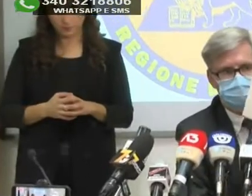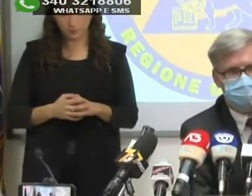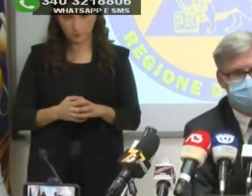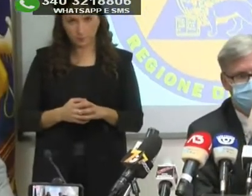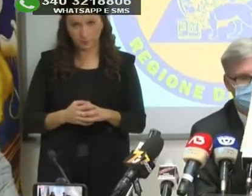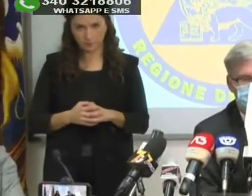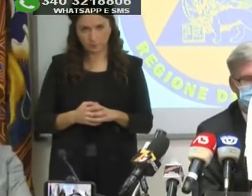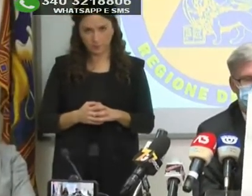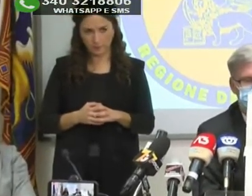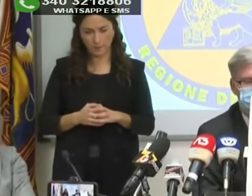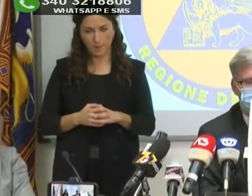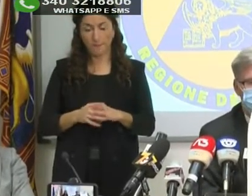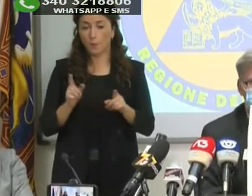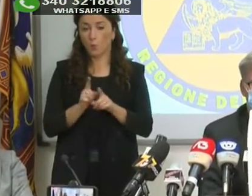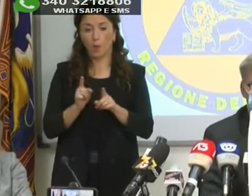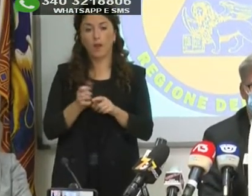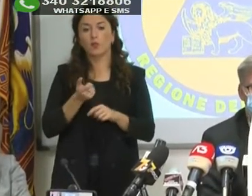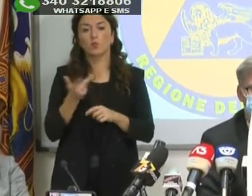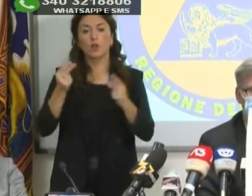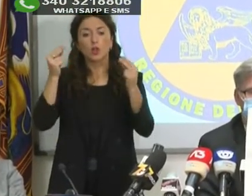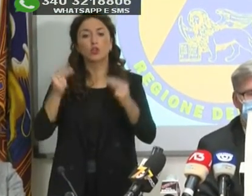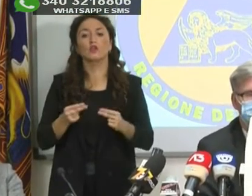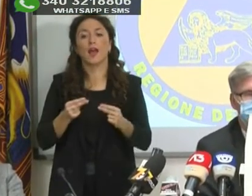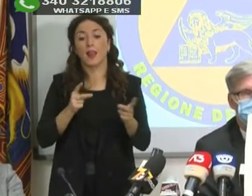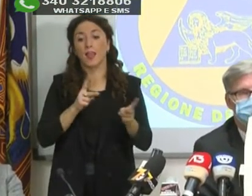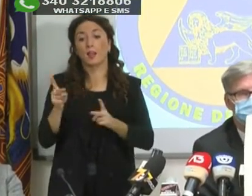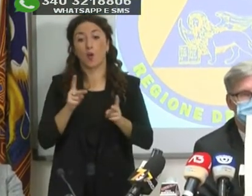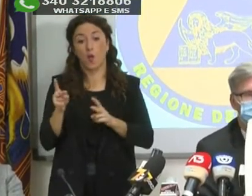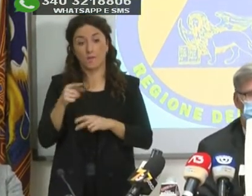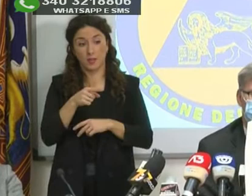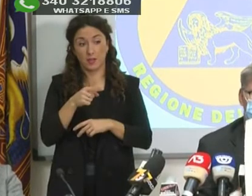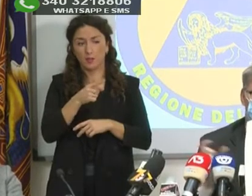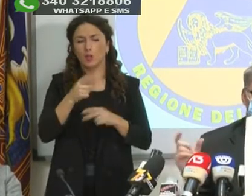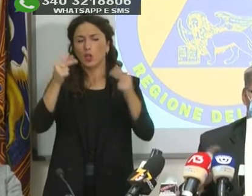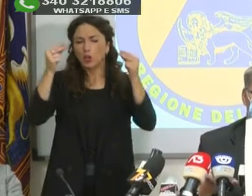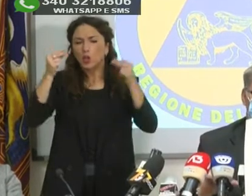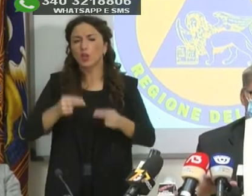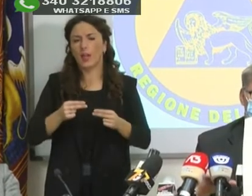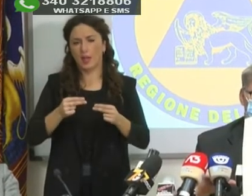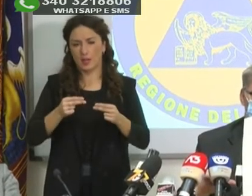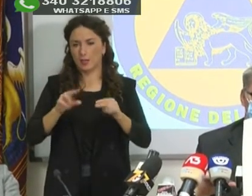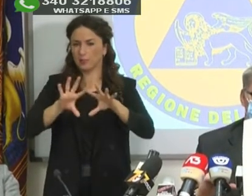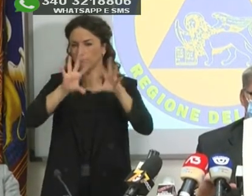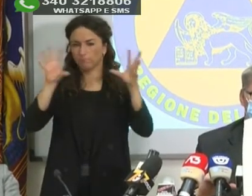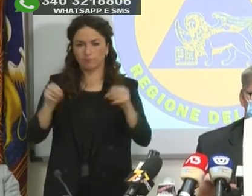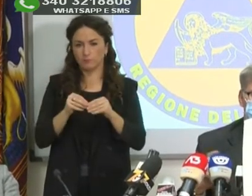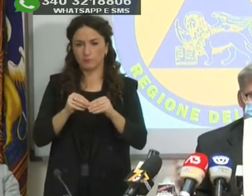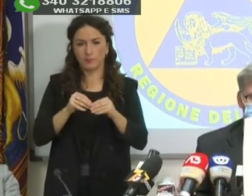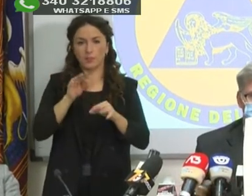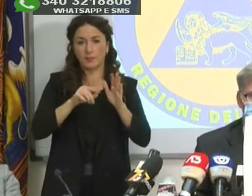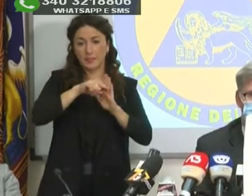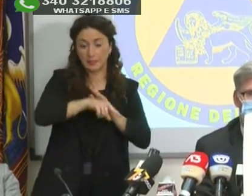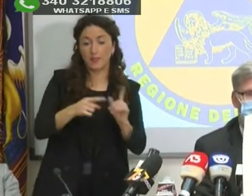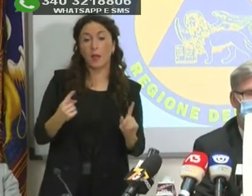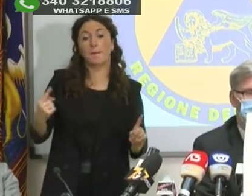La stessa cosa accade per il numero totale di ricoveri, questo è il numero totale, quindi la somma dei ricoverati in terapia